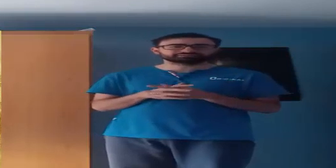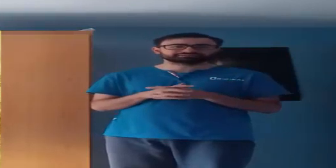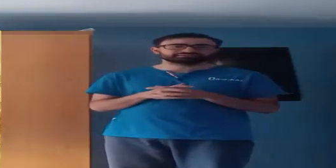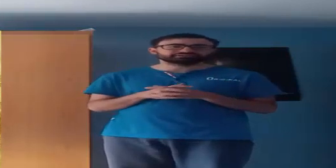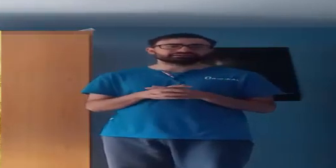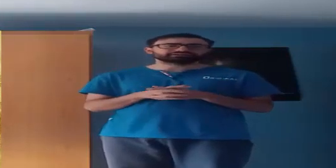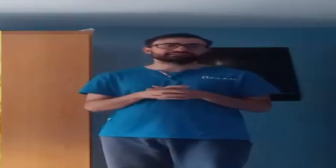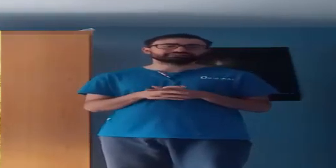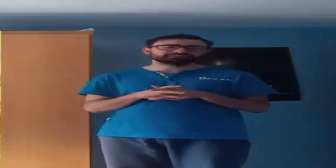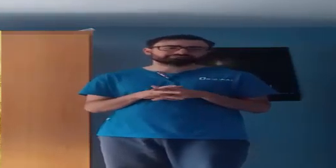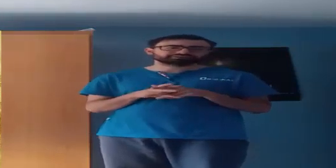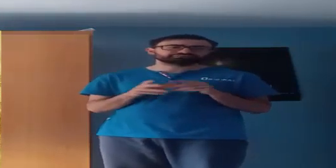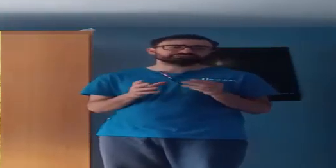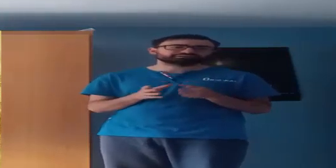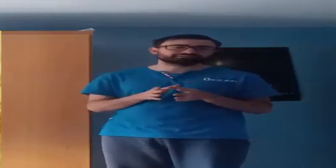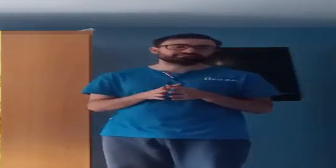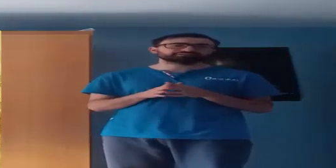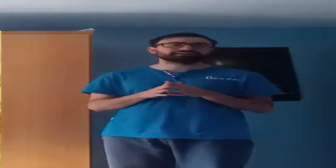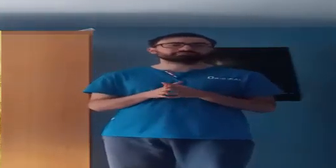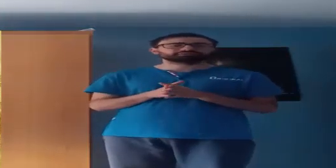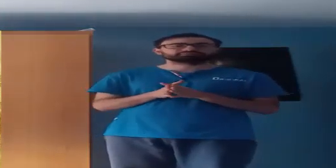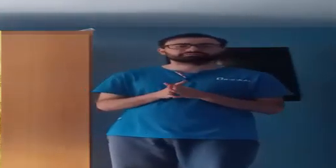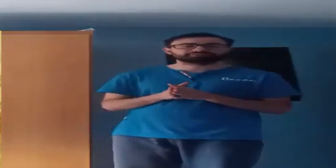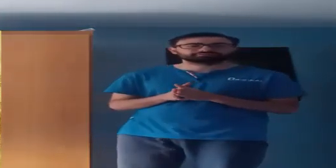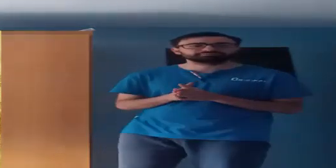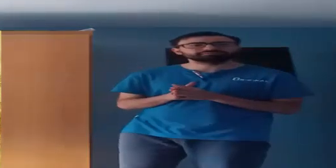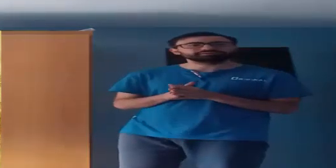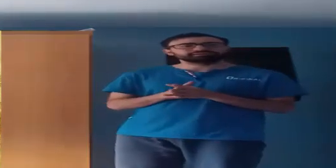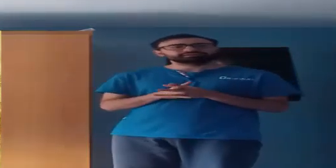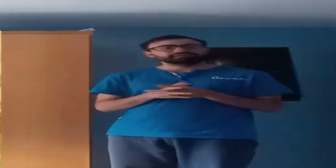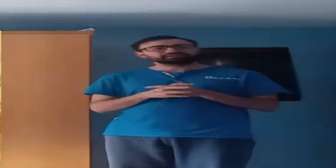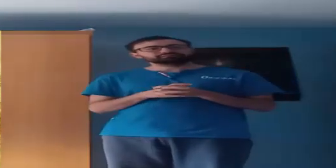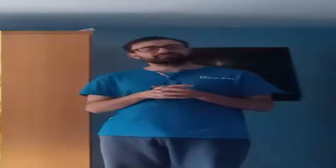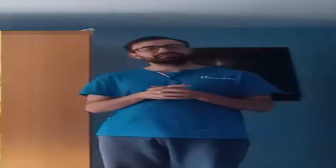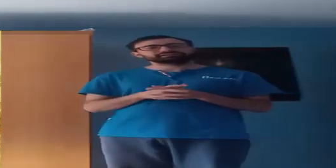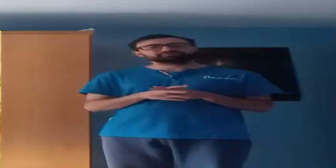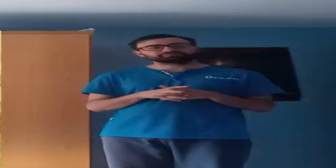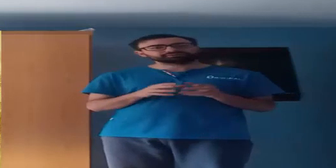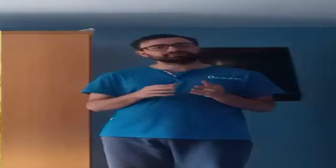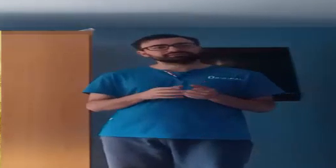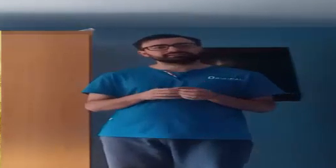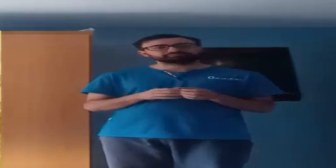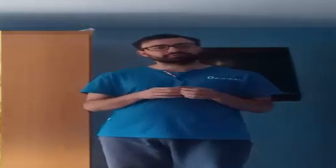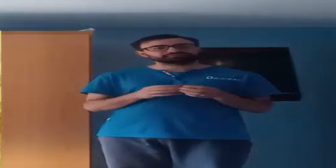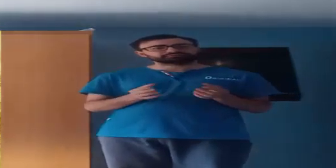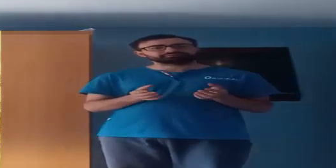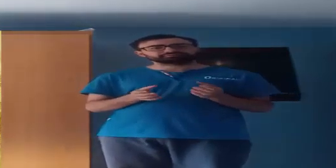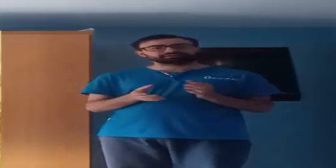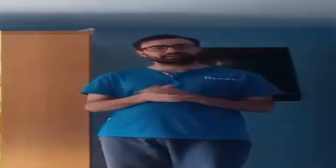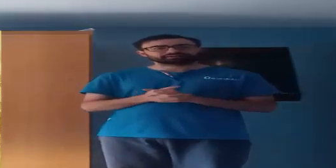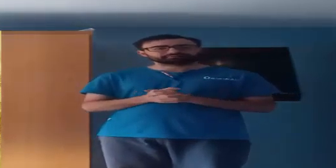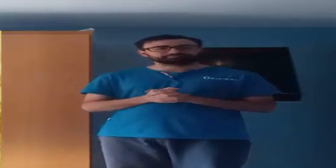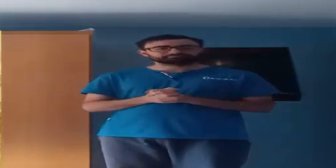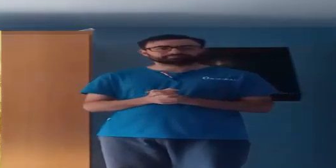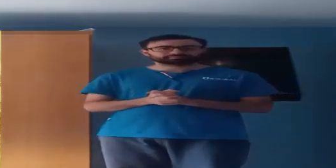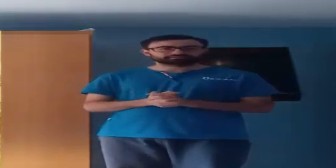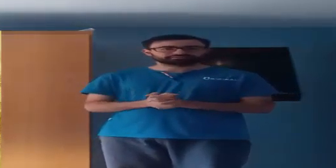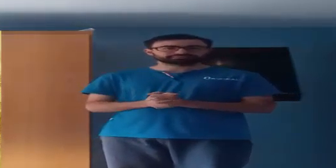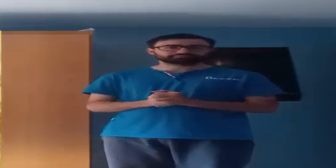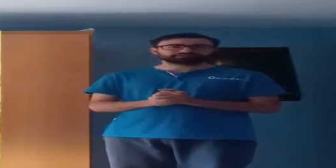constelaciones. Así se hizo la constelación del arpa de Orfeo. Entonces Orfeo es devuelto se va a